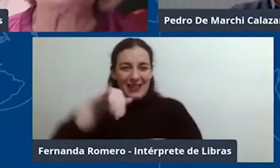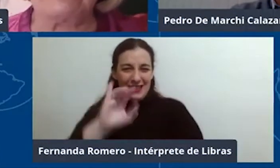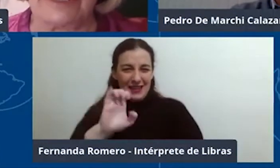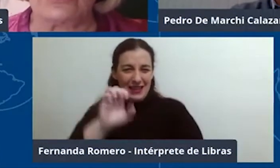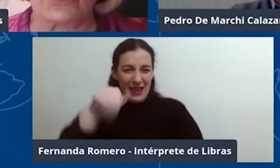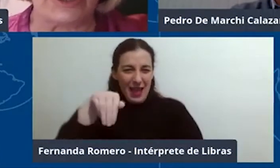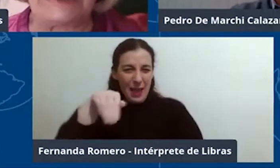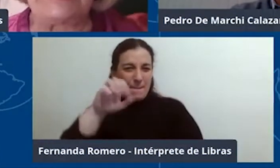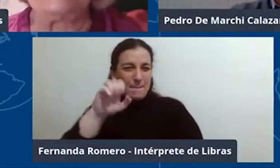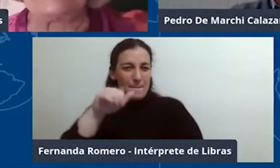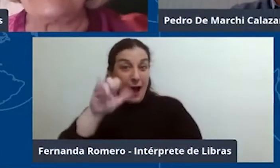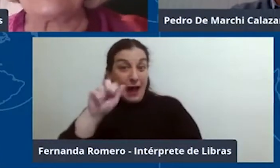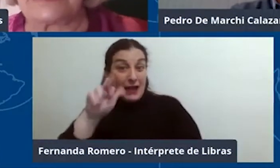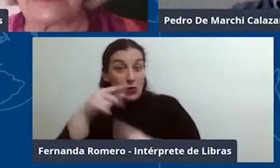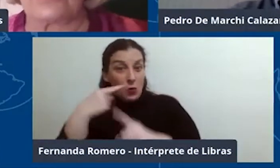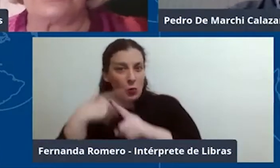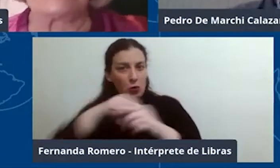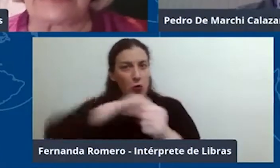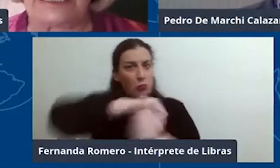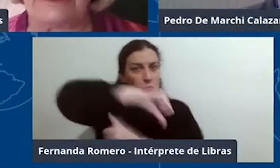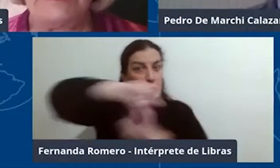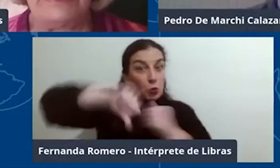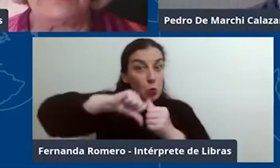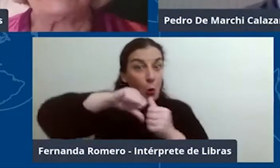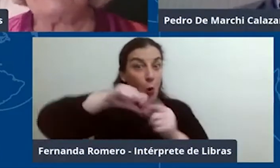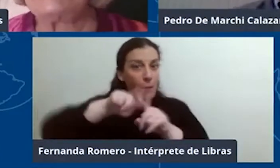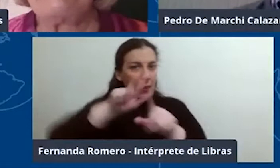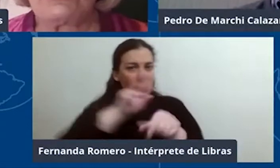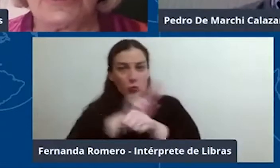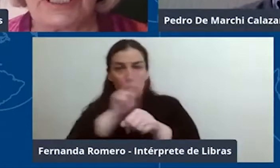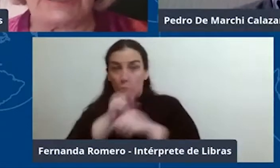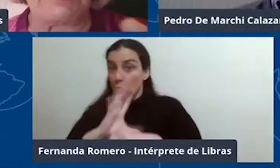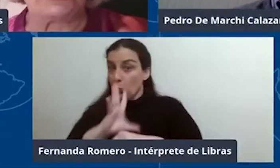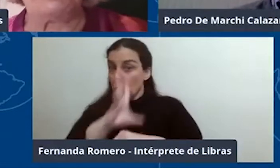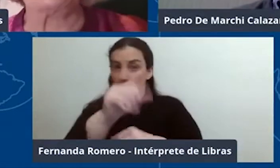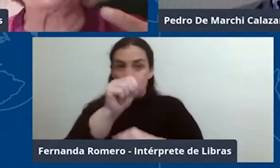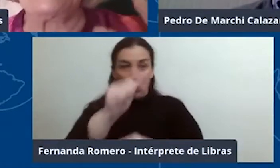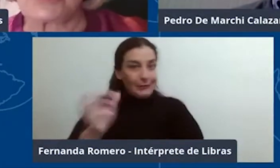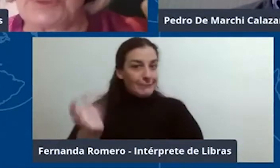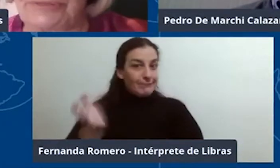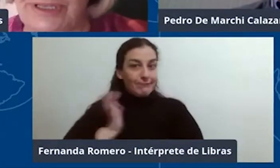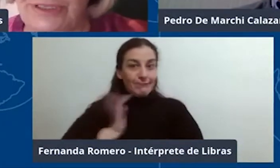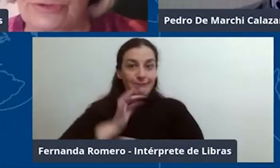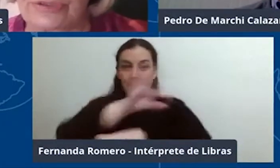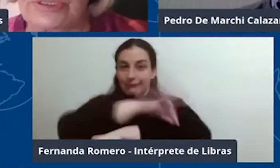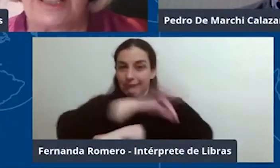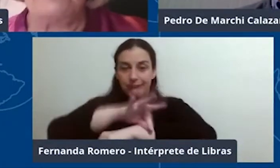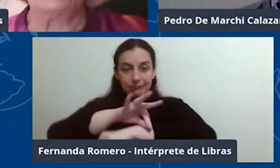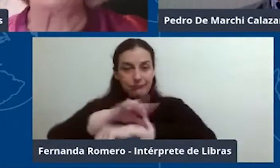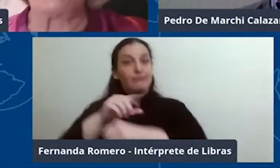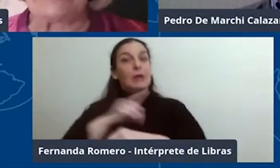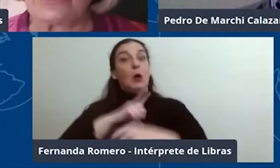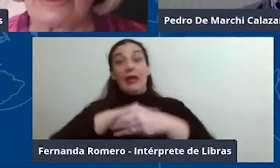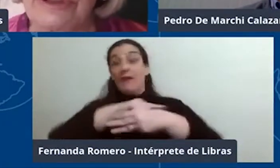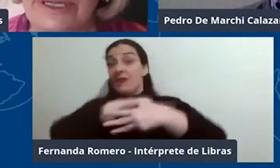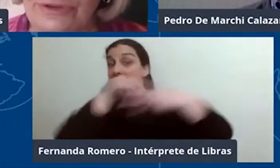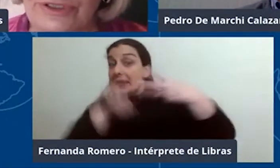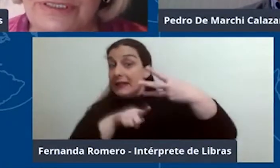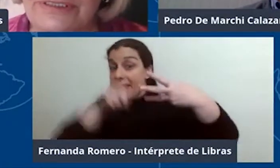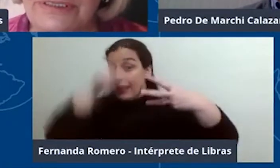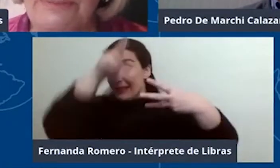fez, preservando toda a riqueza arquitetônica que tem lá. Então, ele estava contando, ele passou por 3 prefeitos, por